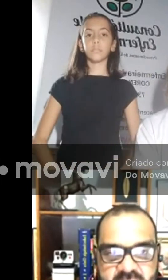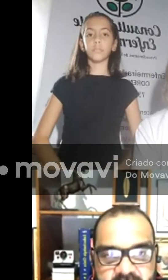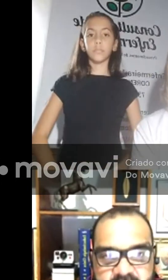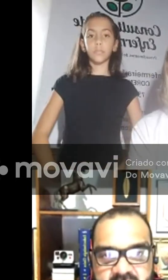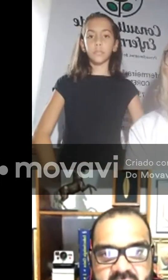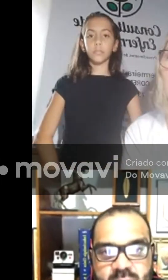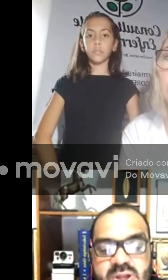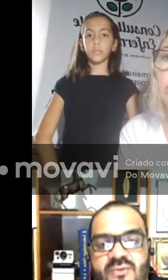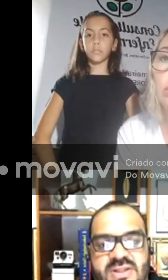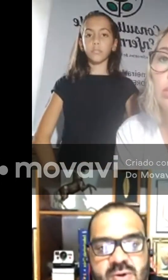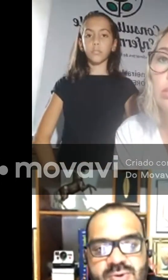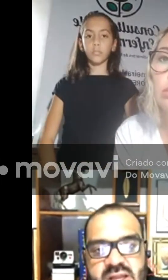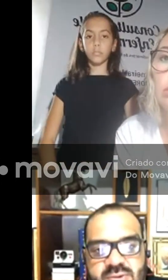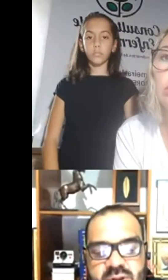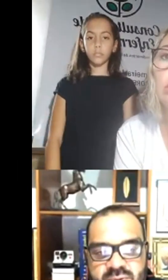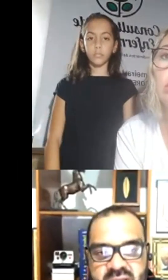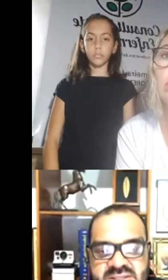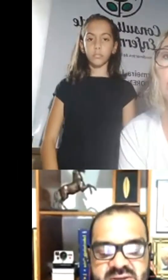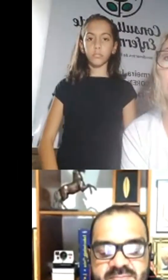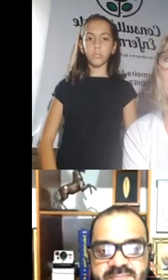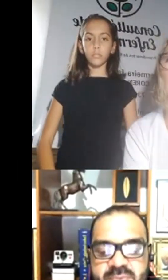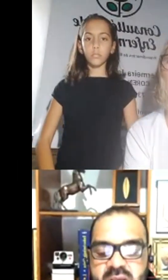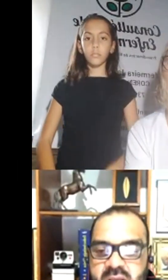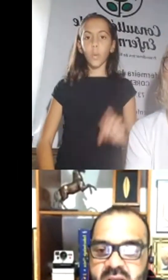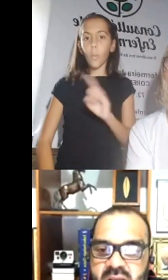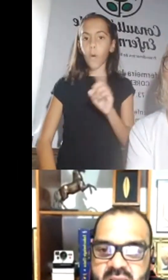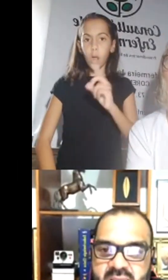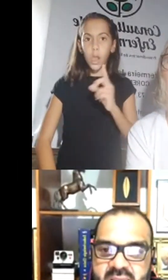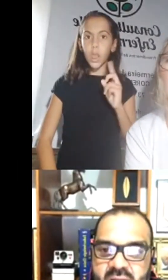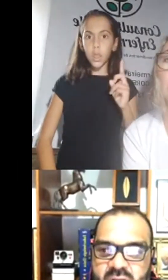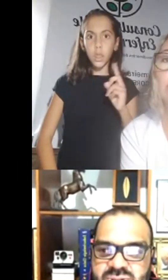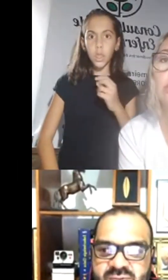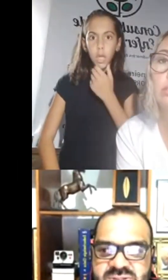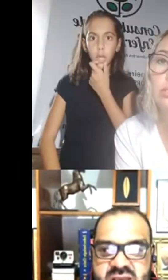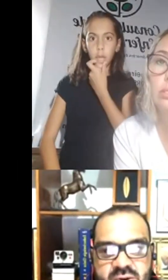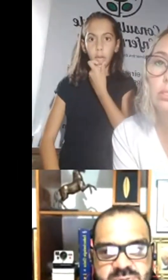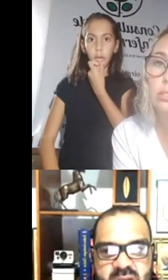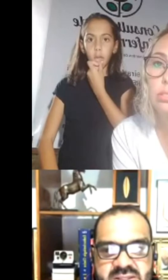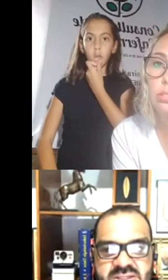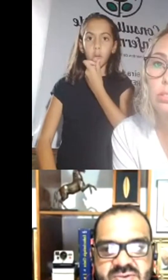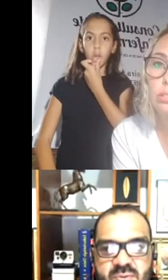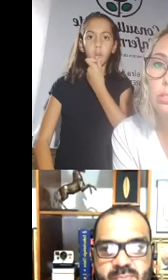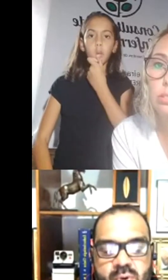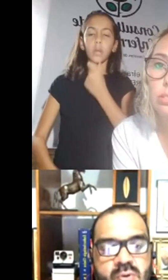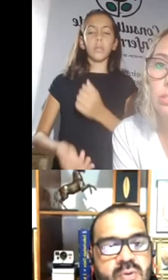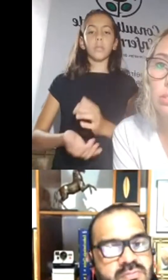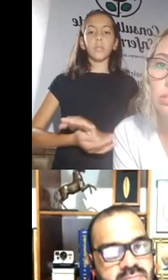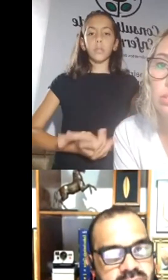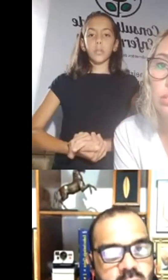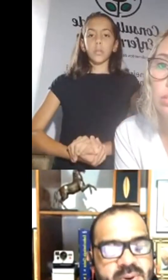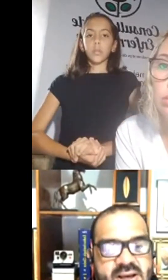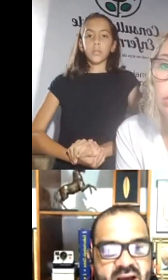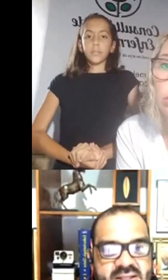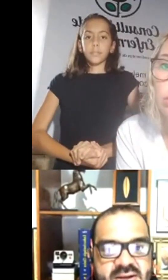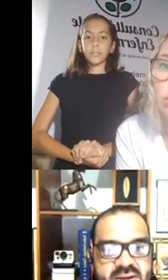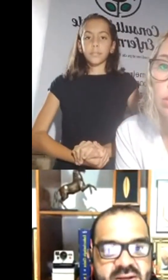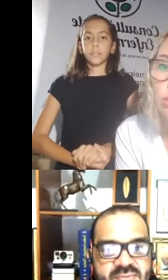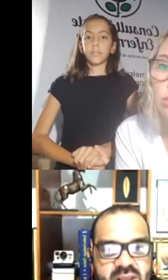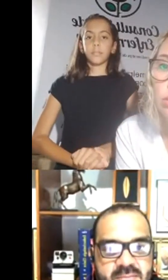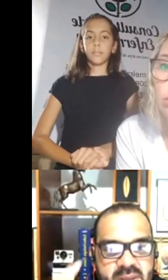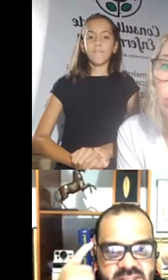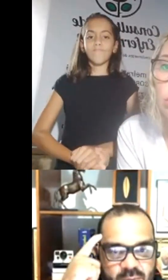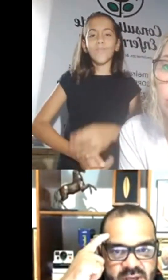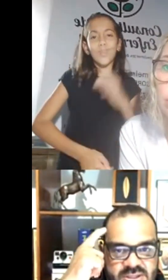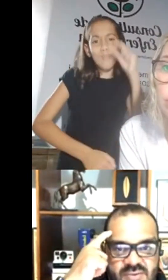vai pegar, ou não vai ter contato com a doença, Escreve aí. eu acho que você cria uma expectativa um pouco complicada,